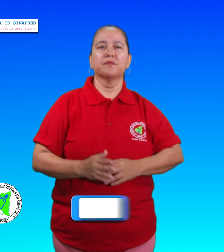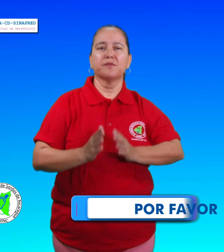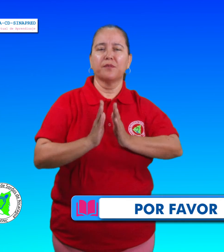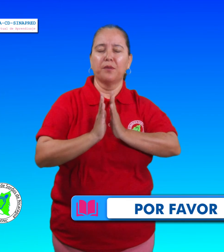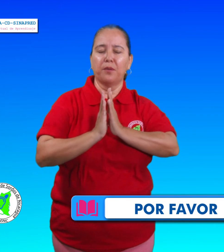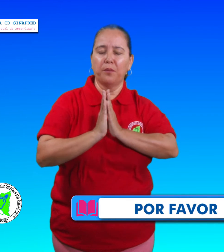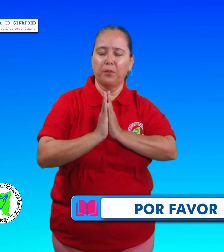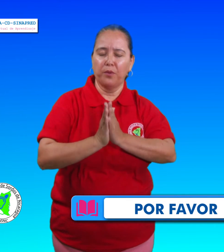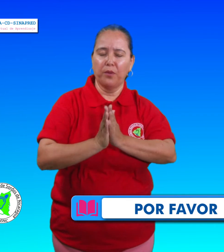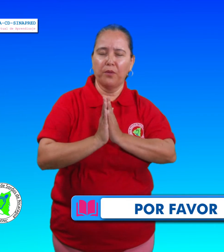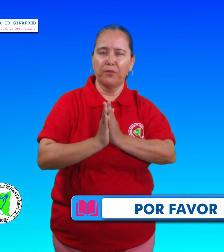Por favor.